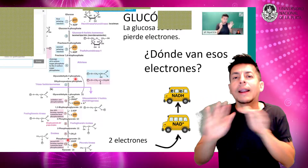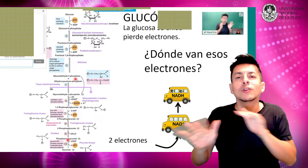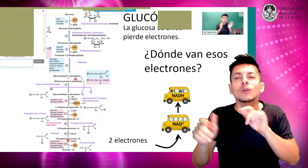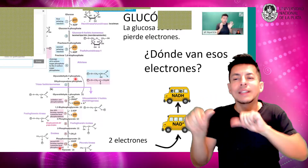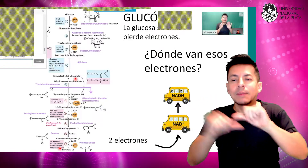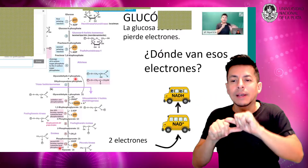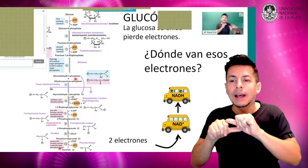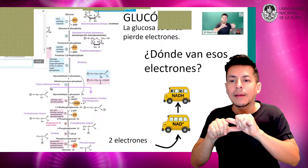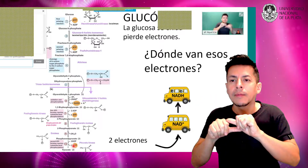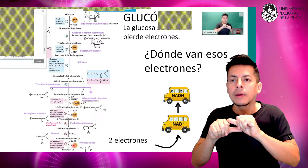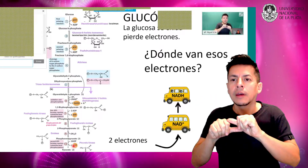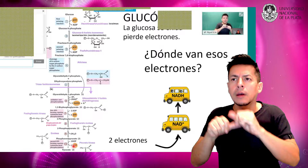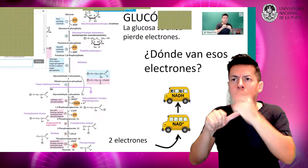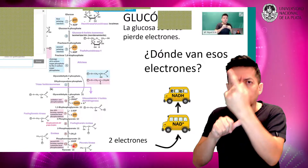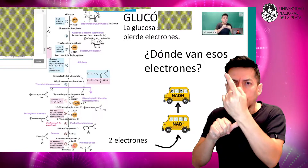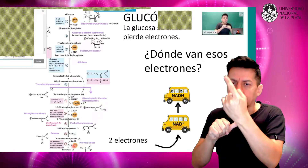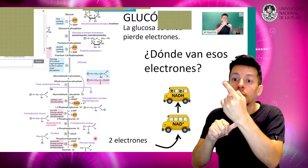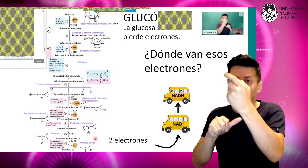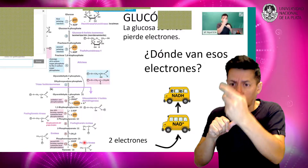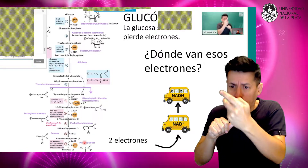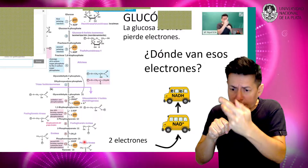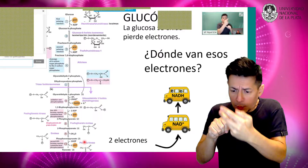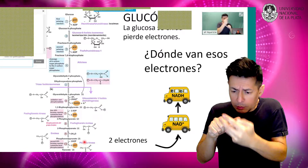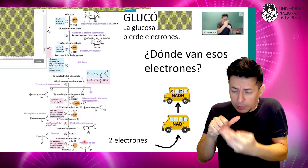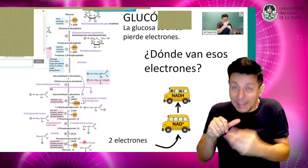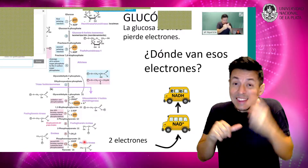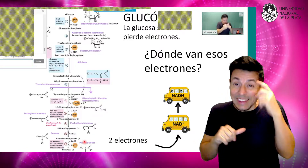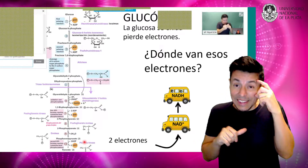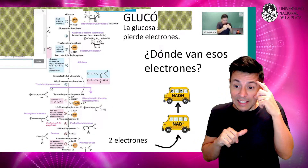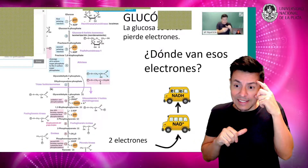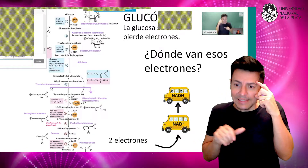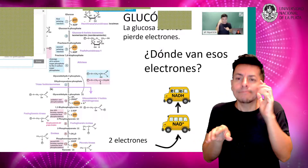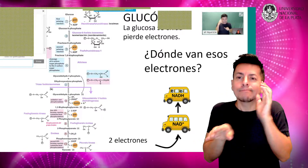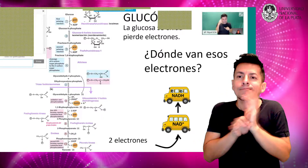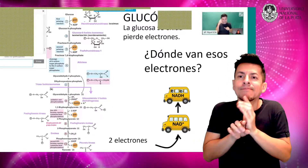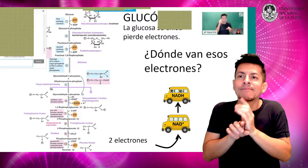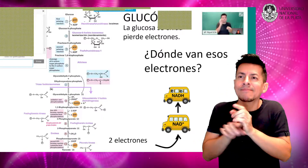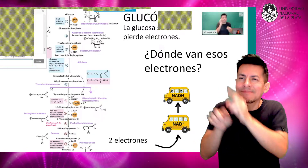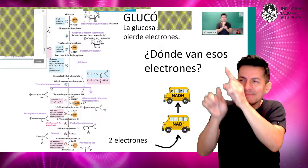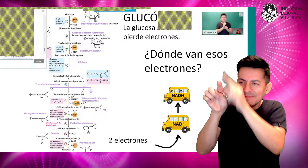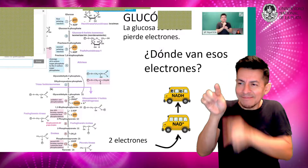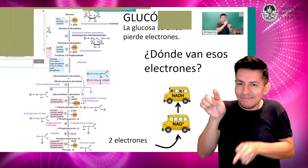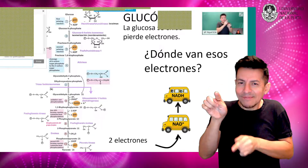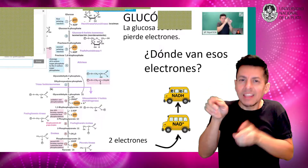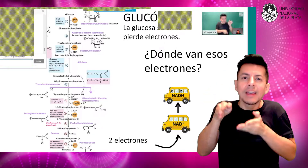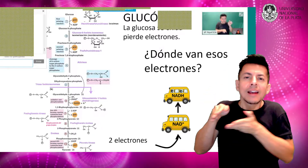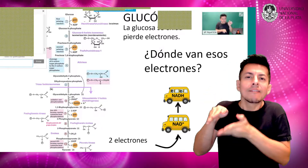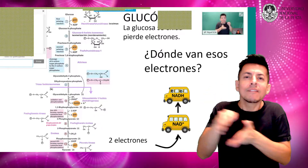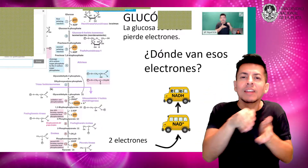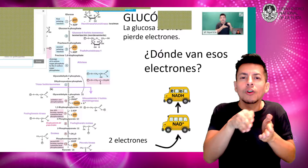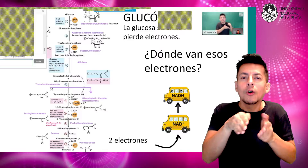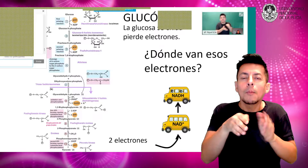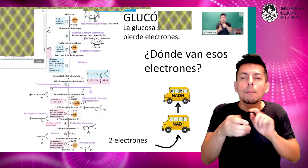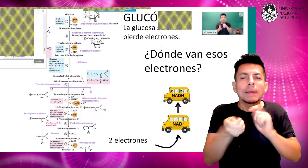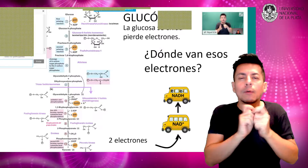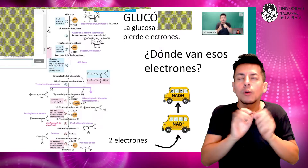10 reacciones que están relacionadas entre sí, entonces tenemos una vía metabólica completa.